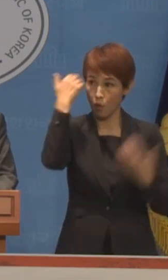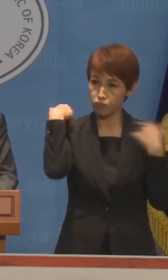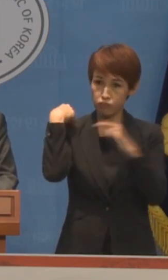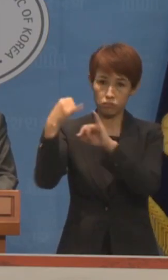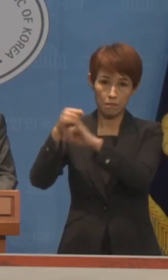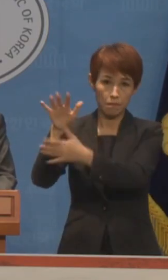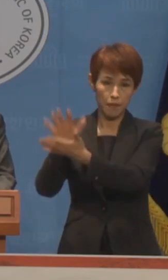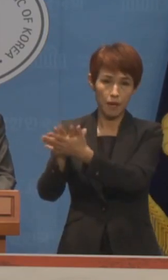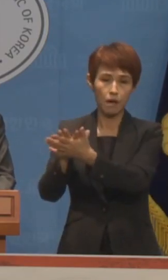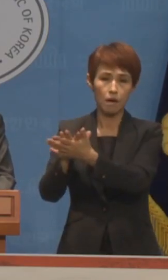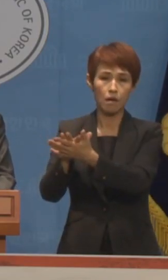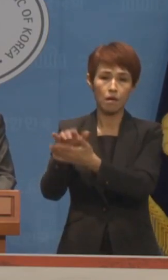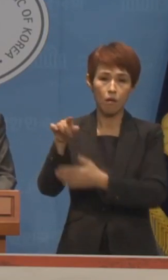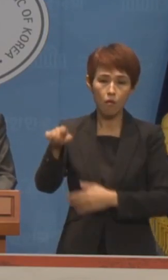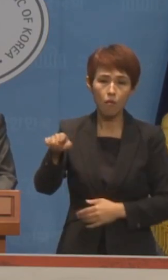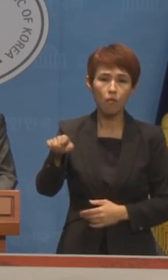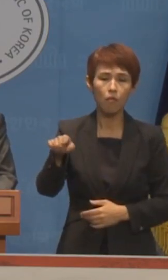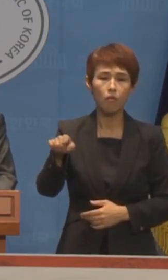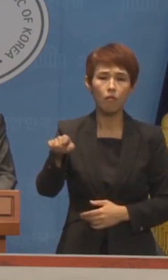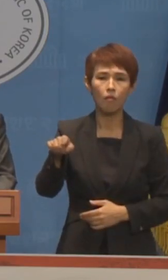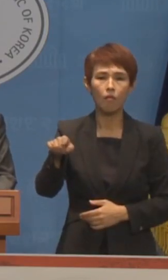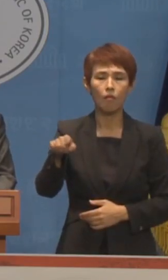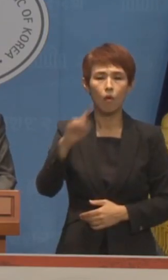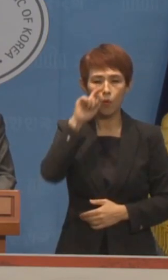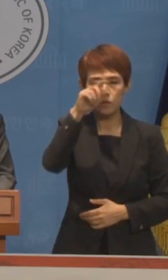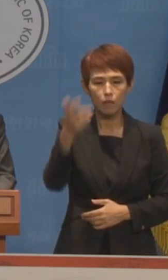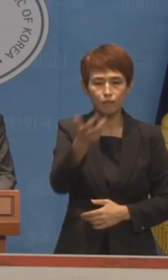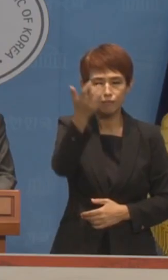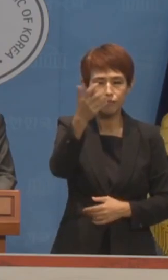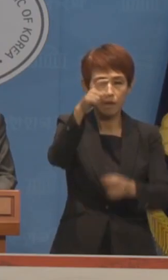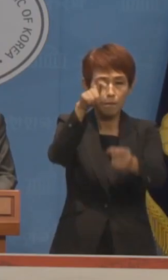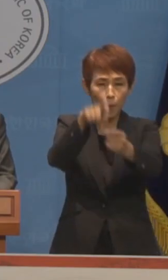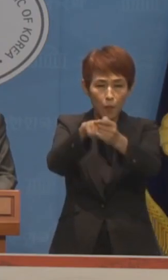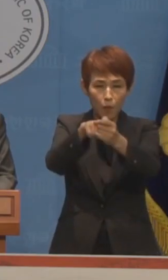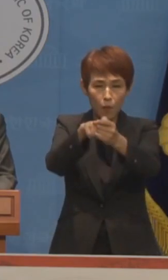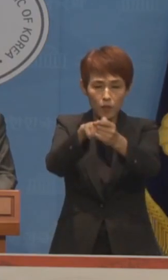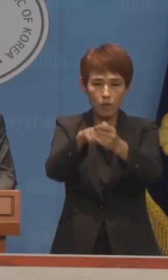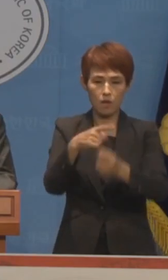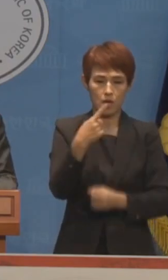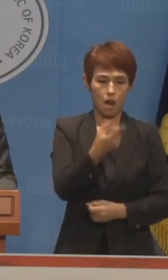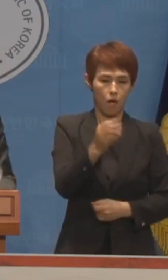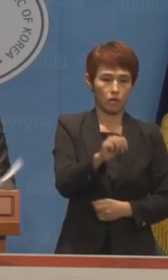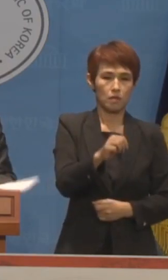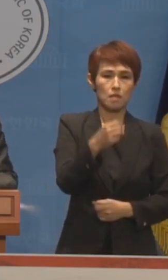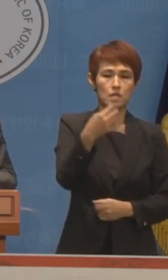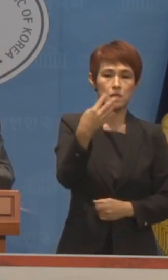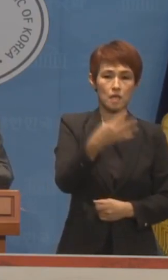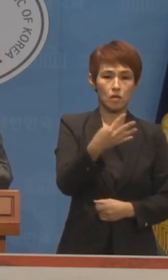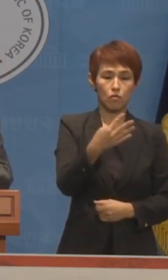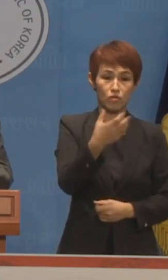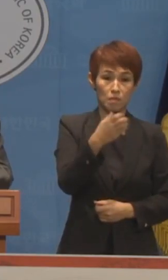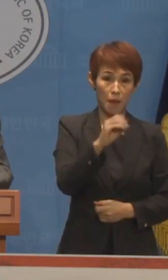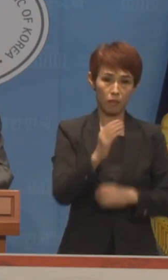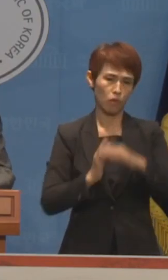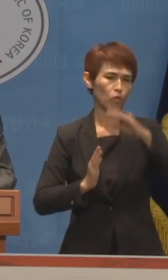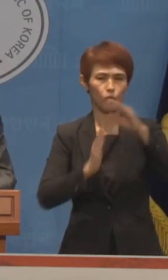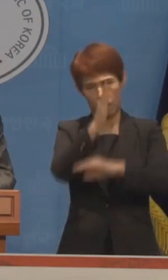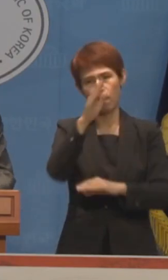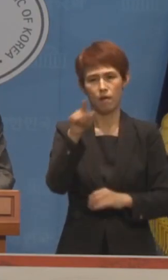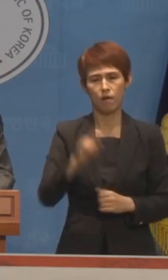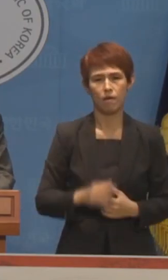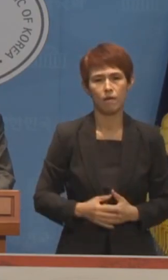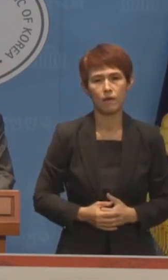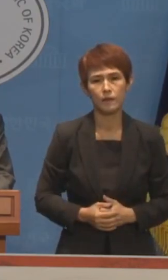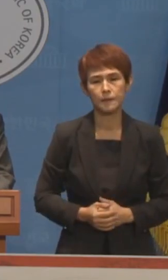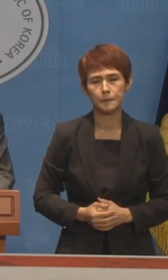약속한 NDC 전환 부분의 온실가스 배출 목표치 1억 4,590만 톤을 초과하는 수치입니다.